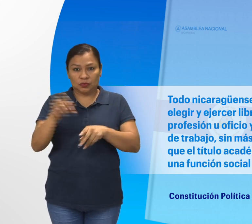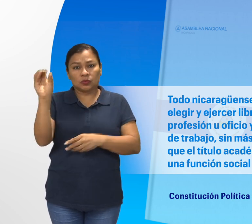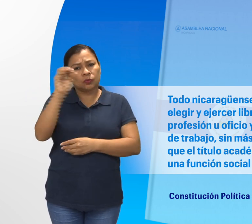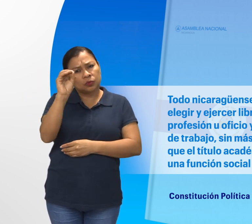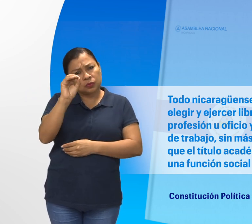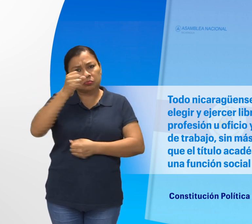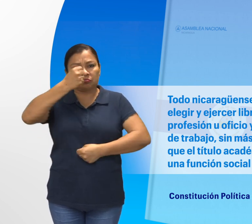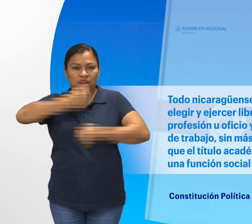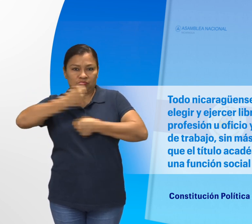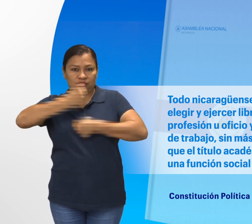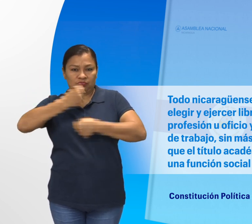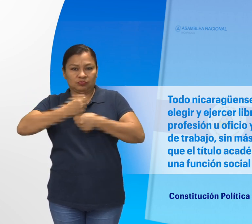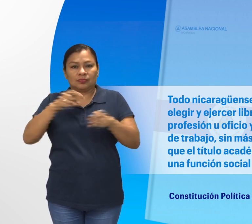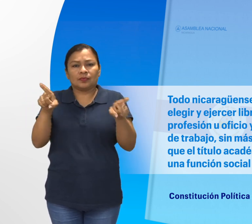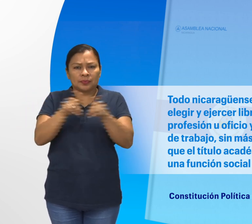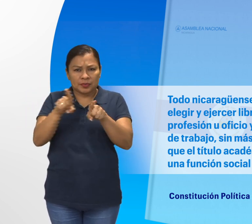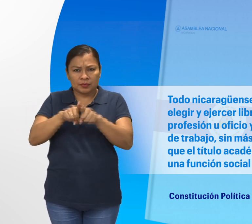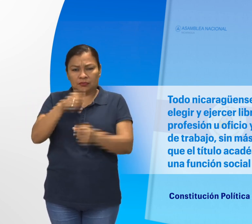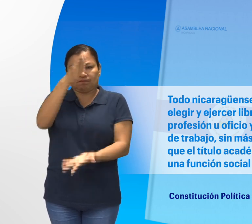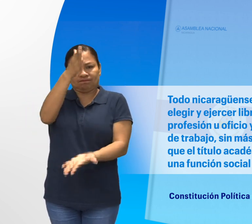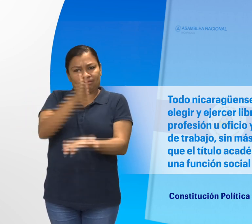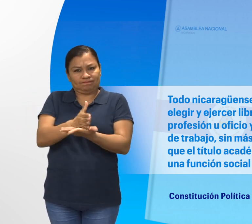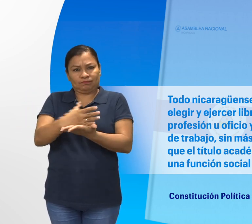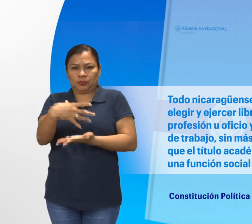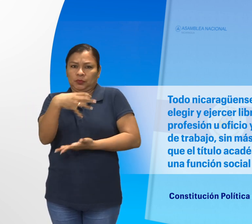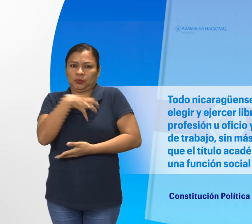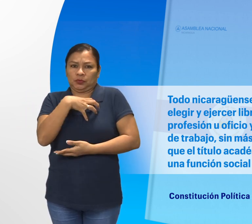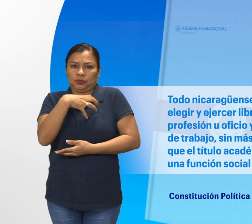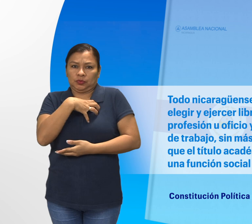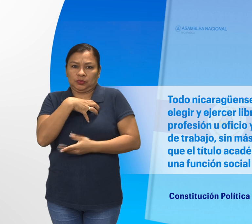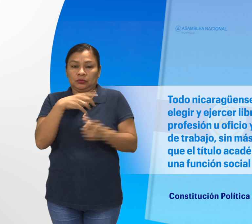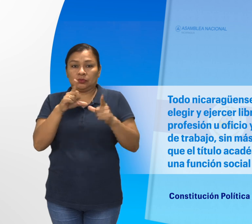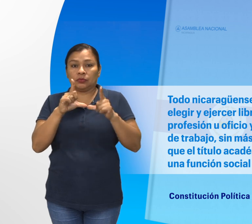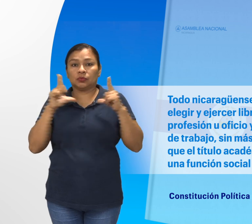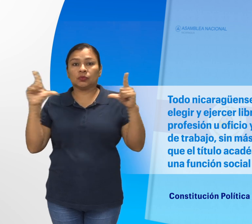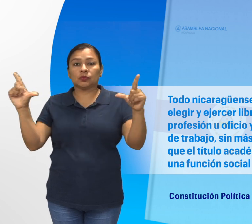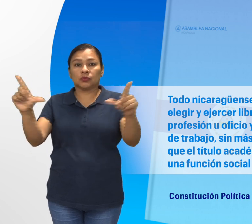más requisitos que el título académico y que cumpla una función social.